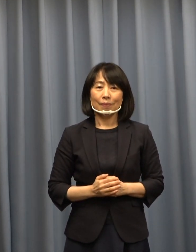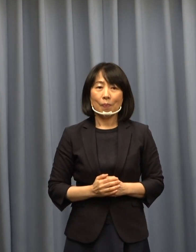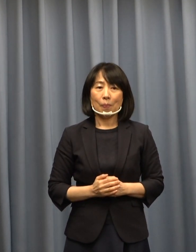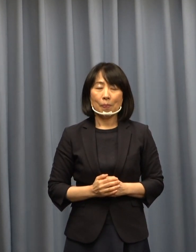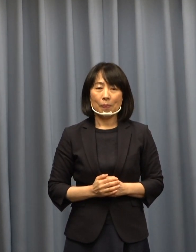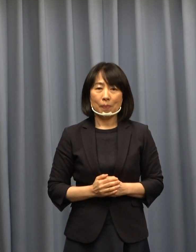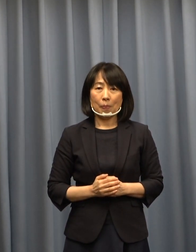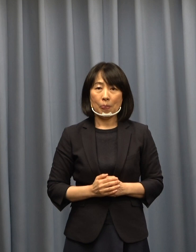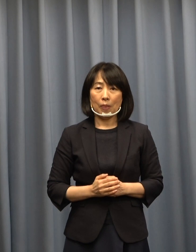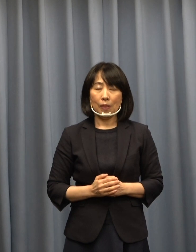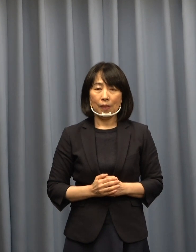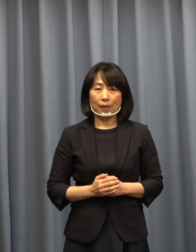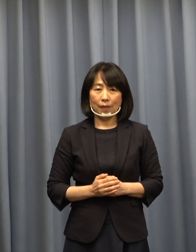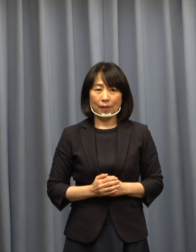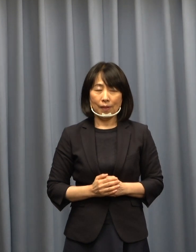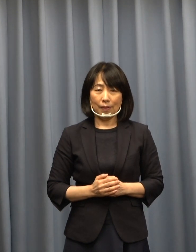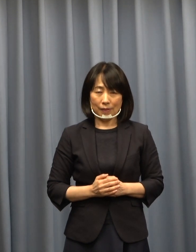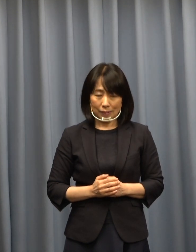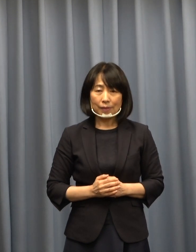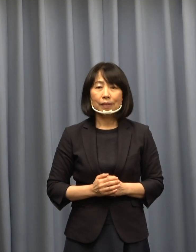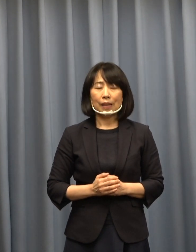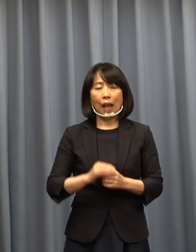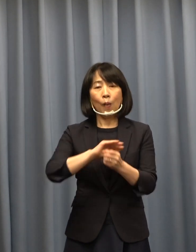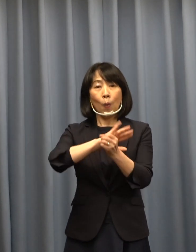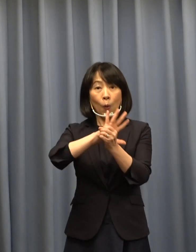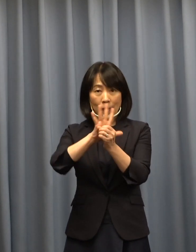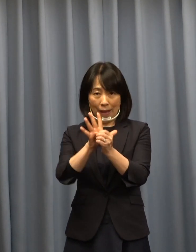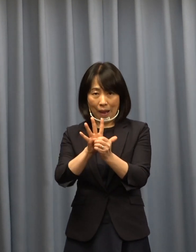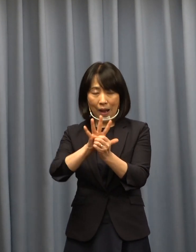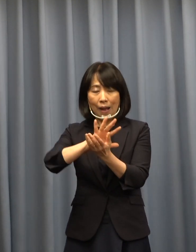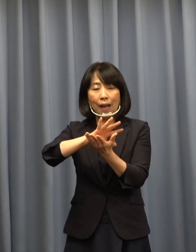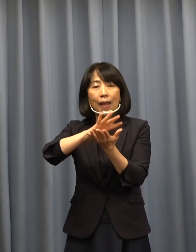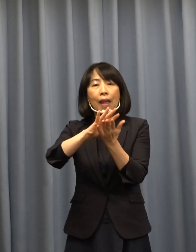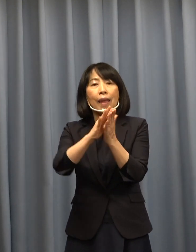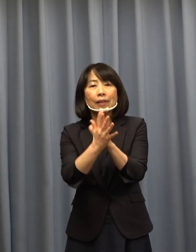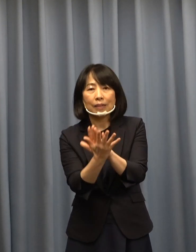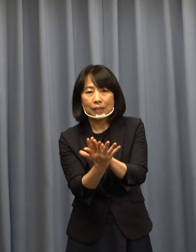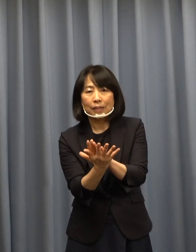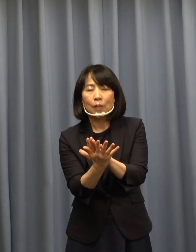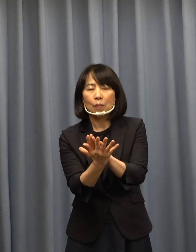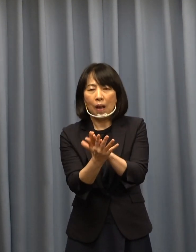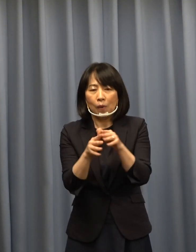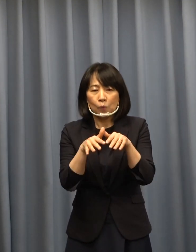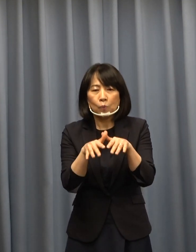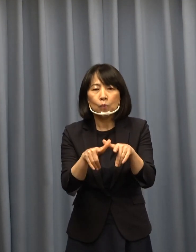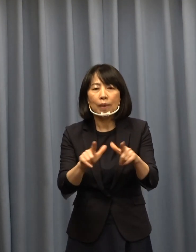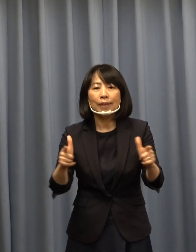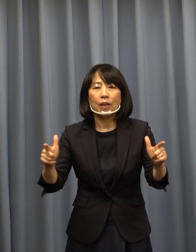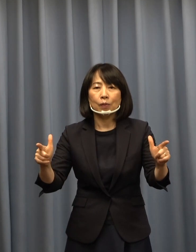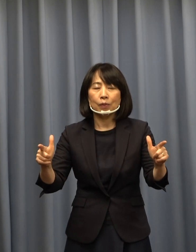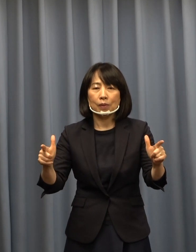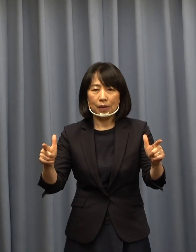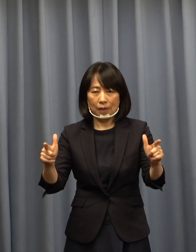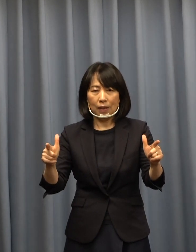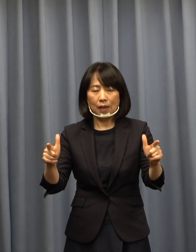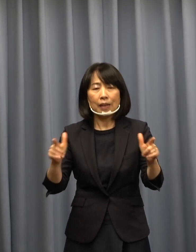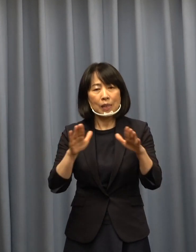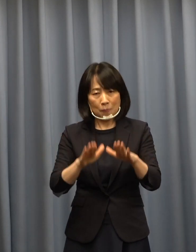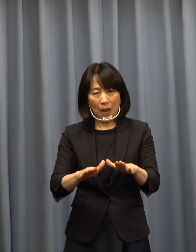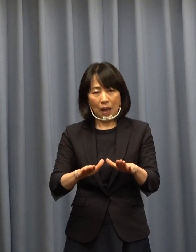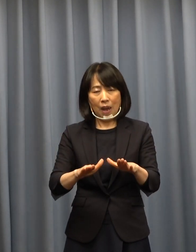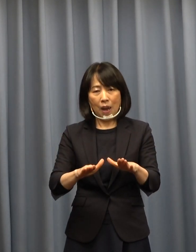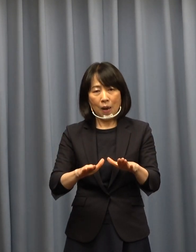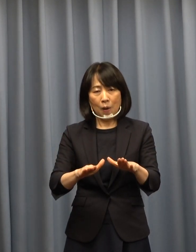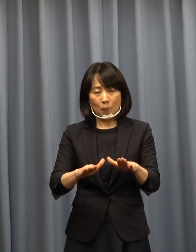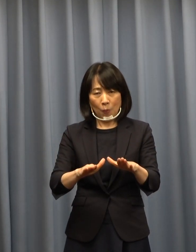すでにお示ししている通り、変異株の割合等も増えているので、まだまだ残念ながら解除をすると